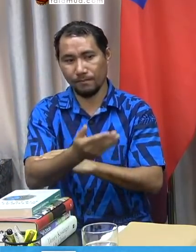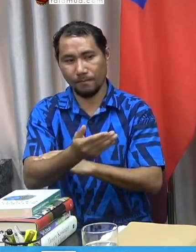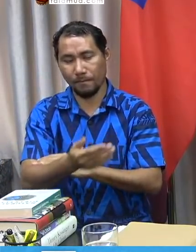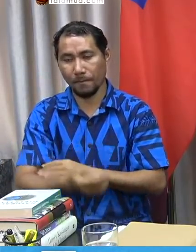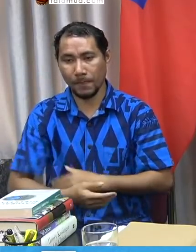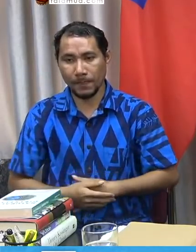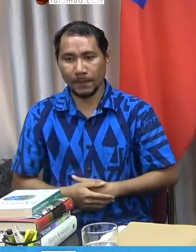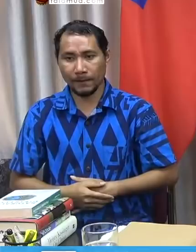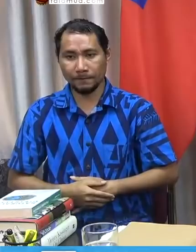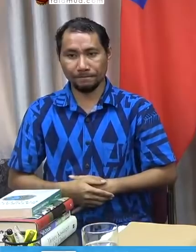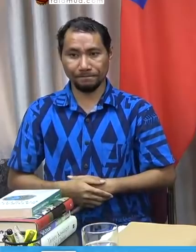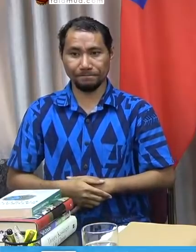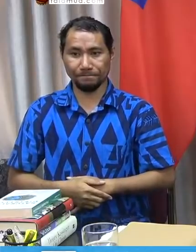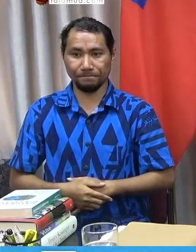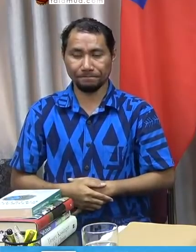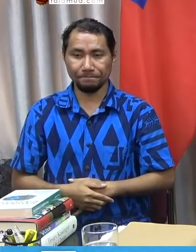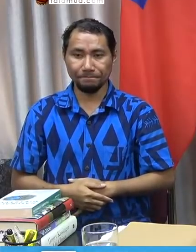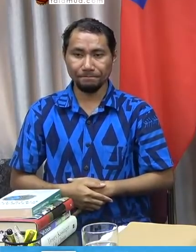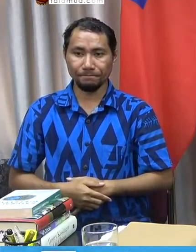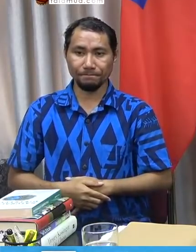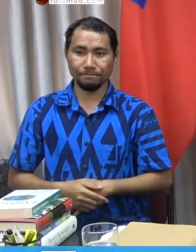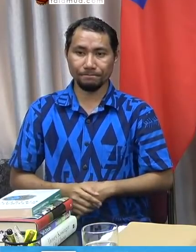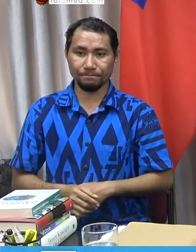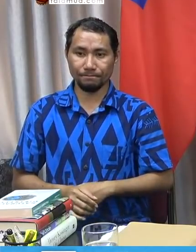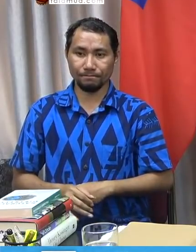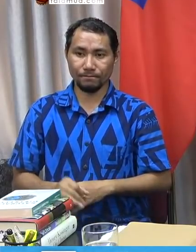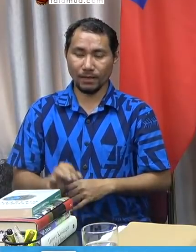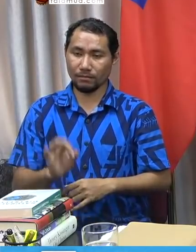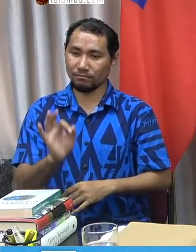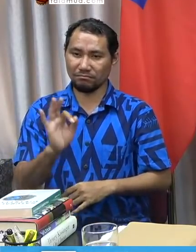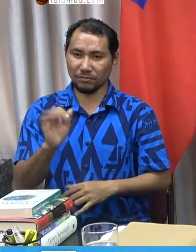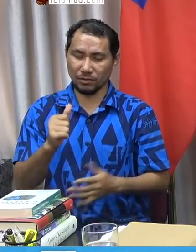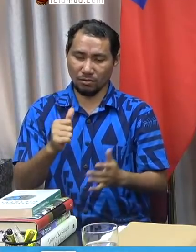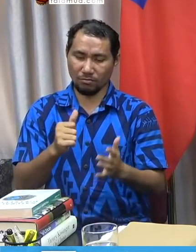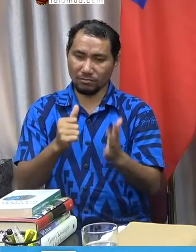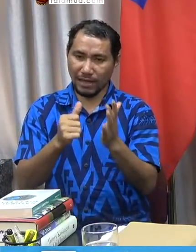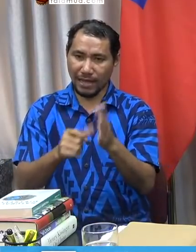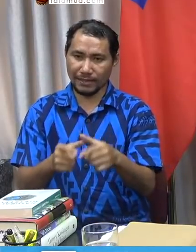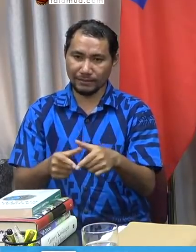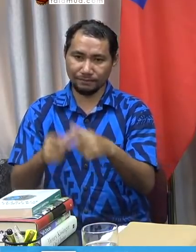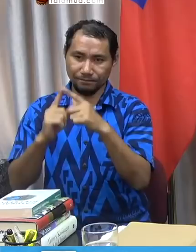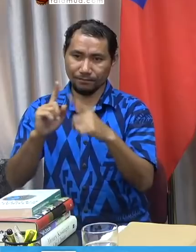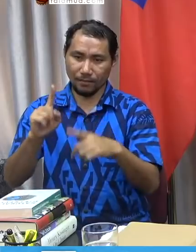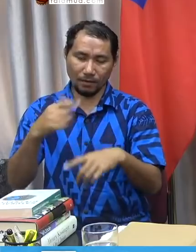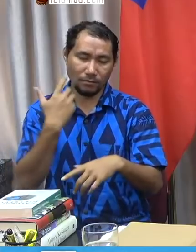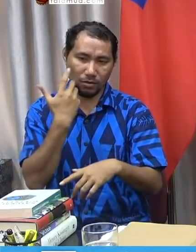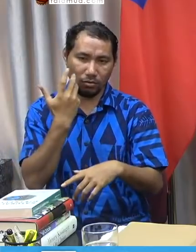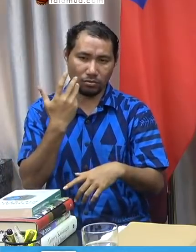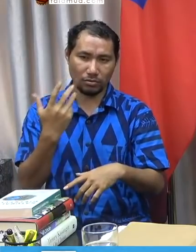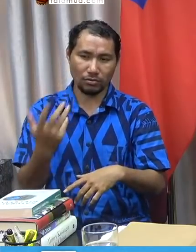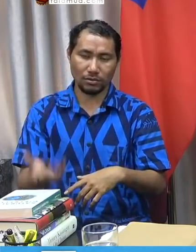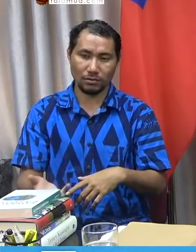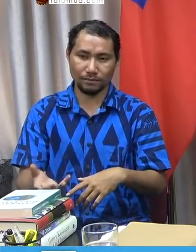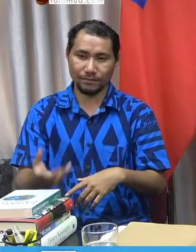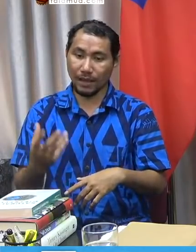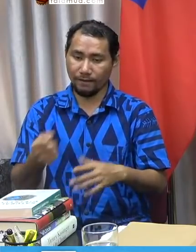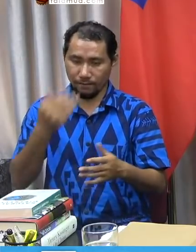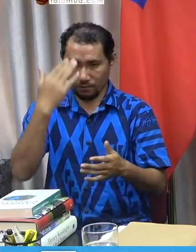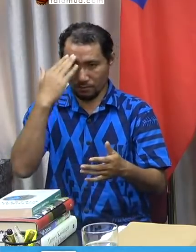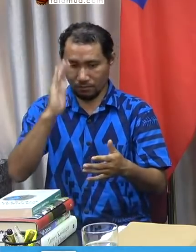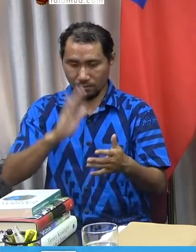tulaga lana e lē o se mea faigatā fo'i o le mea masani e mo'omia agava'a o